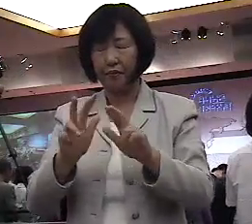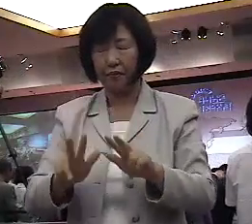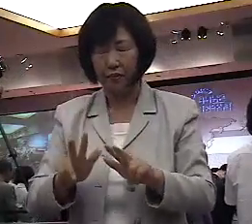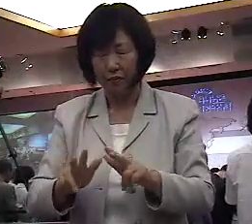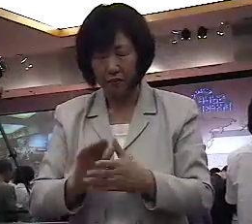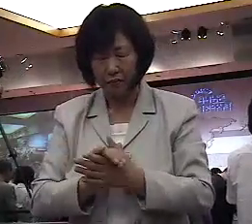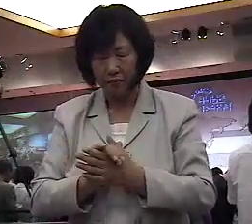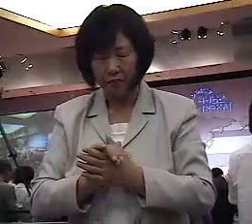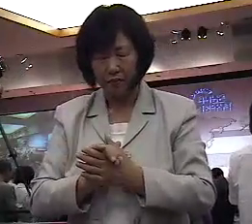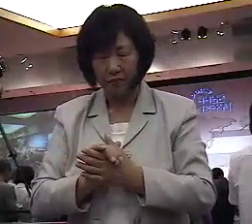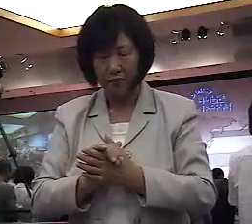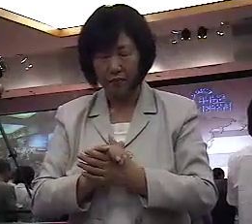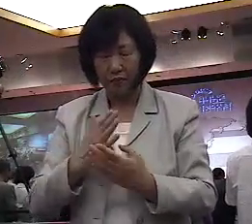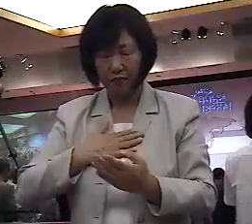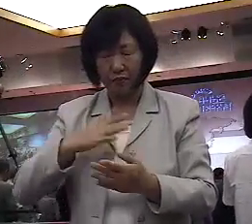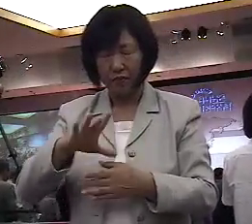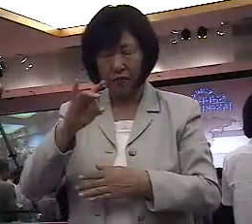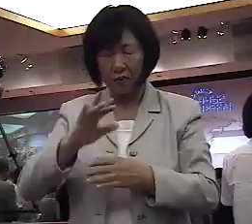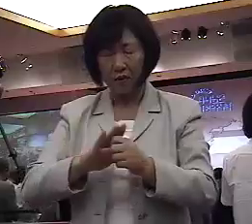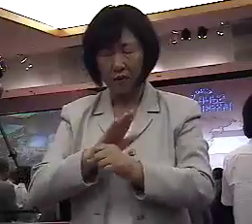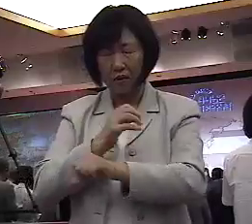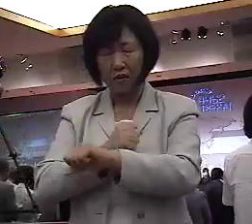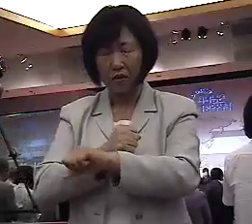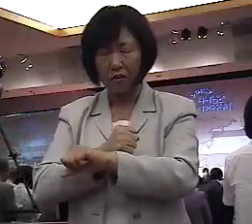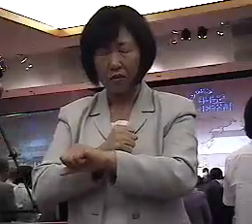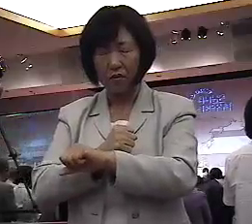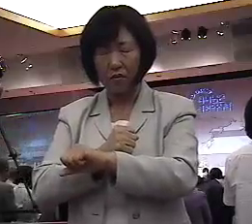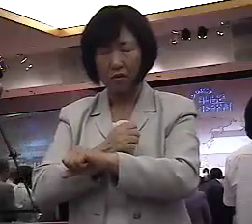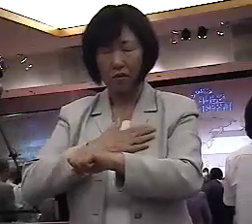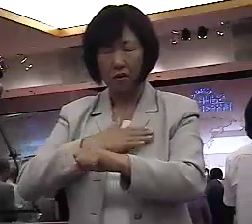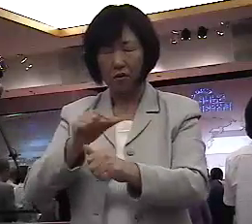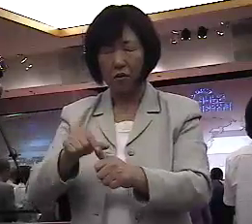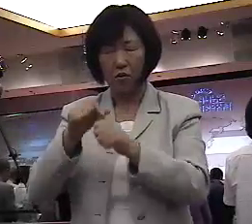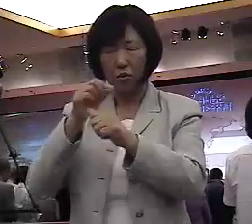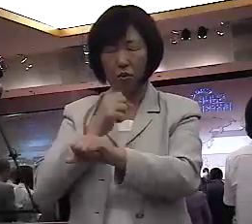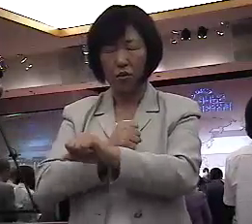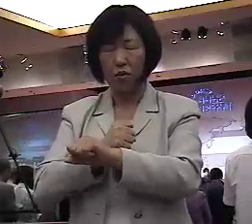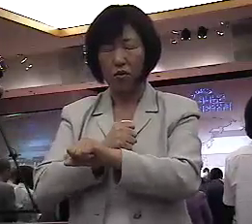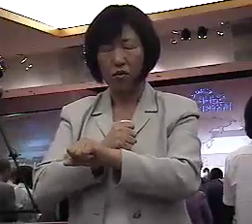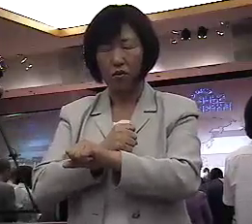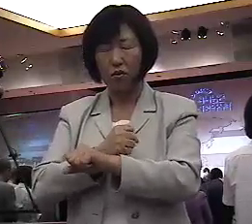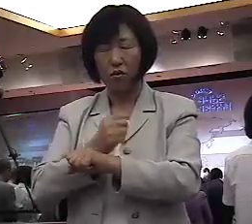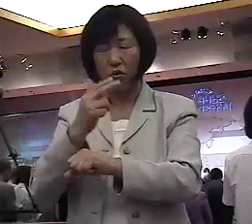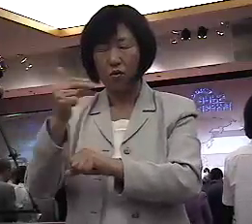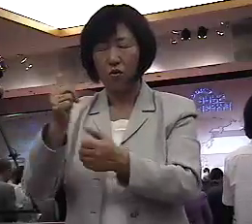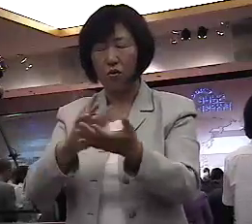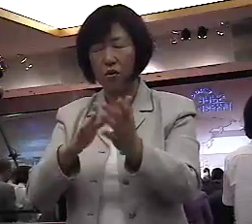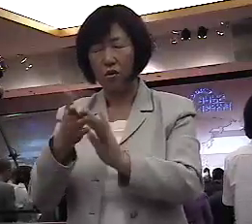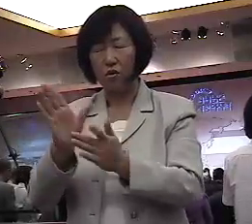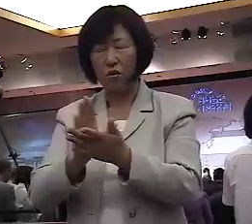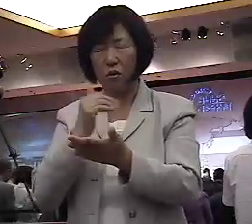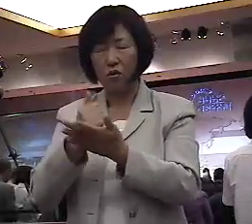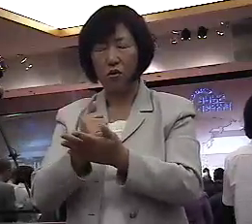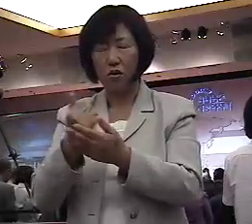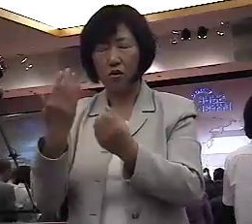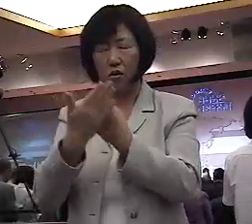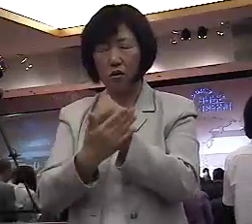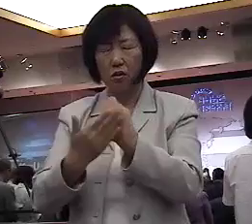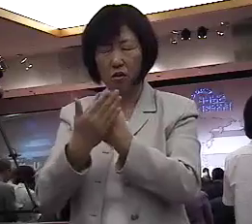지금은 나를 먼저 사랑하시고 나를 구속하신 우리 주 예수 그리스도의